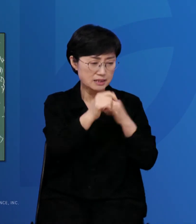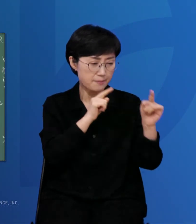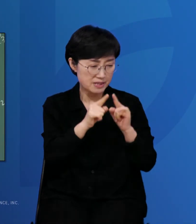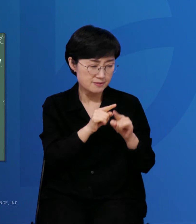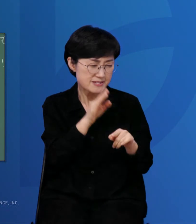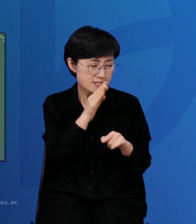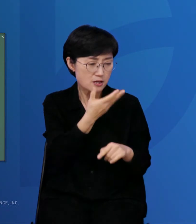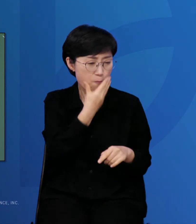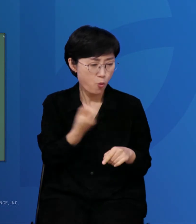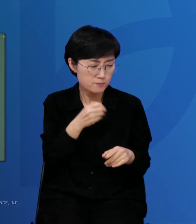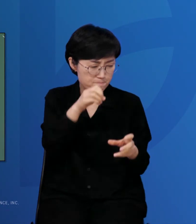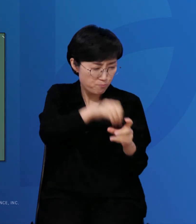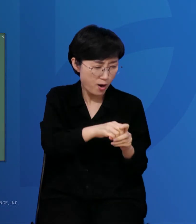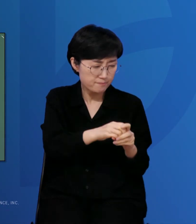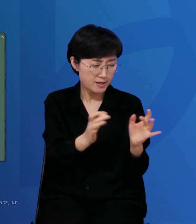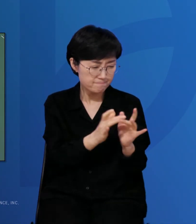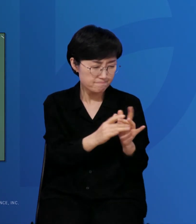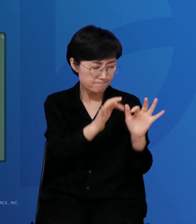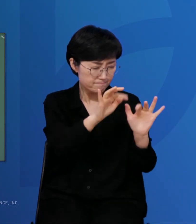이지.